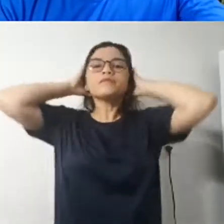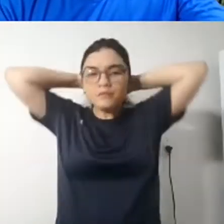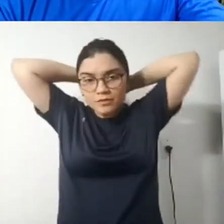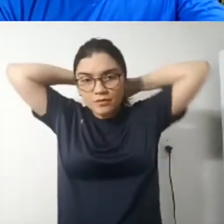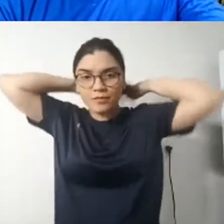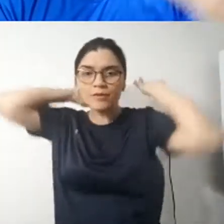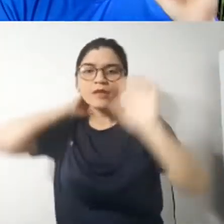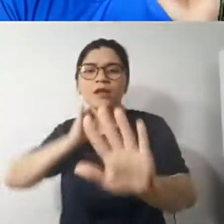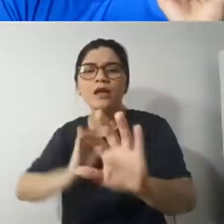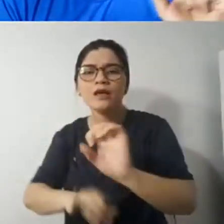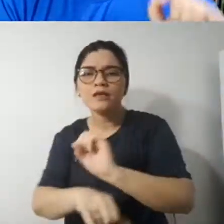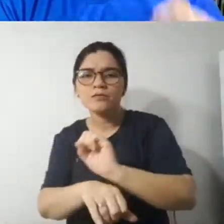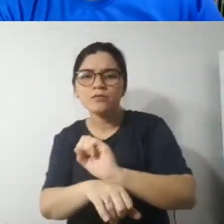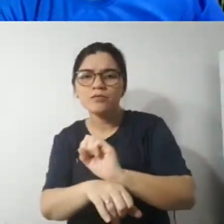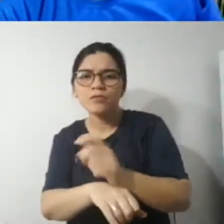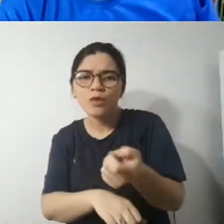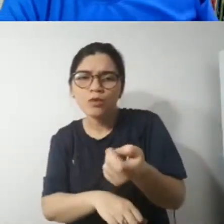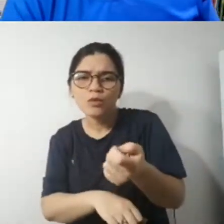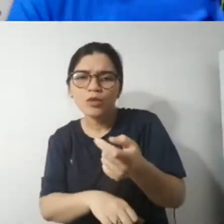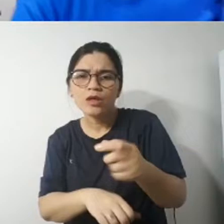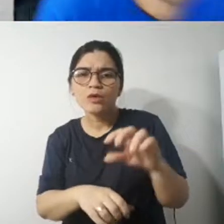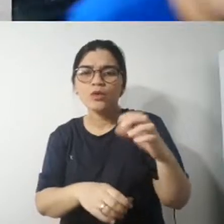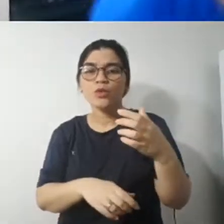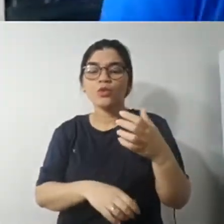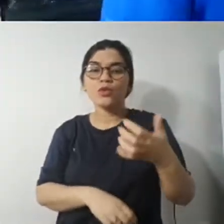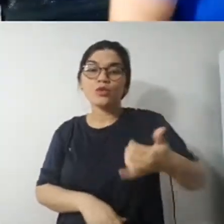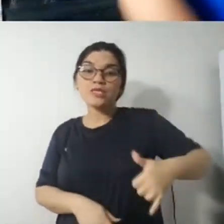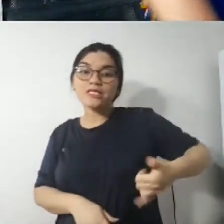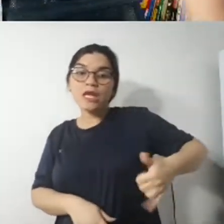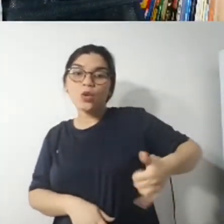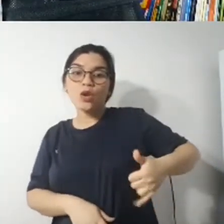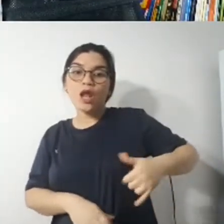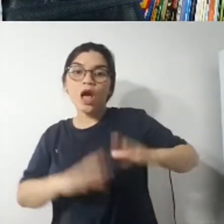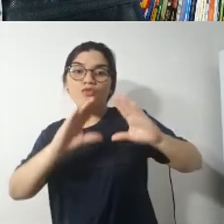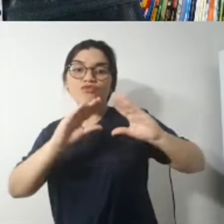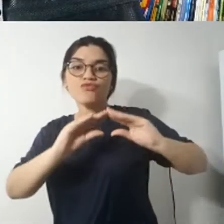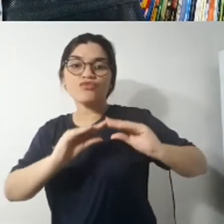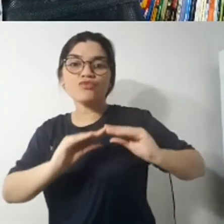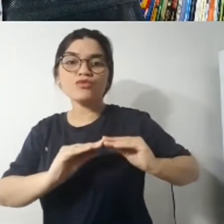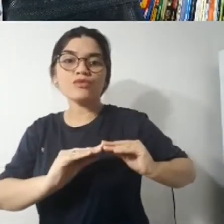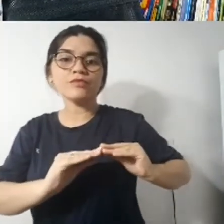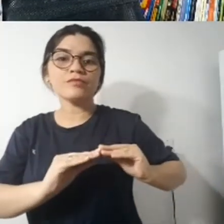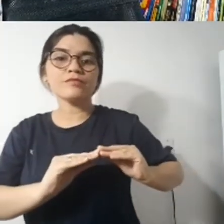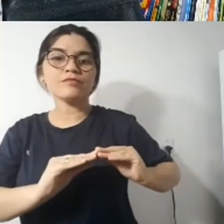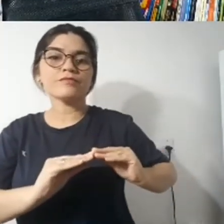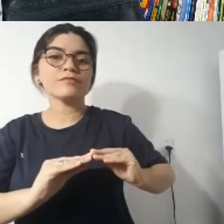outro celular aqui está descarregando. Deixa eu só pegar o carregador aqui.